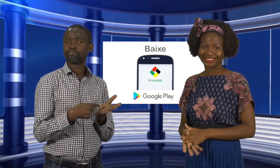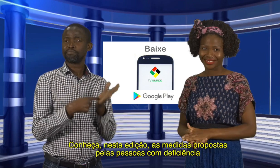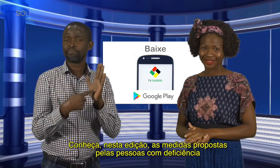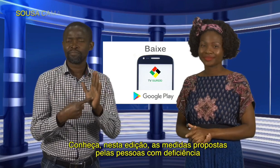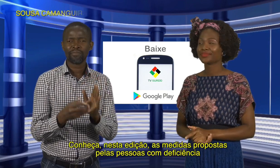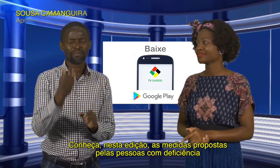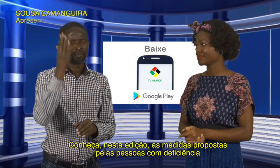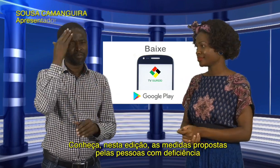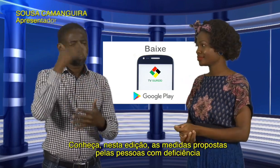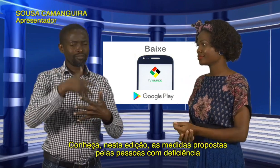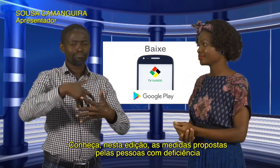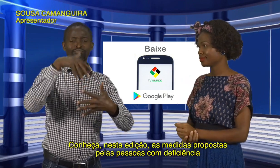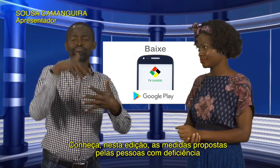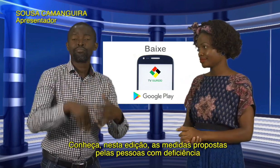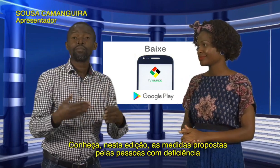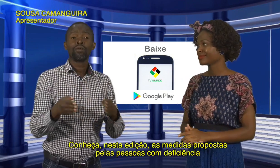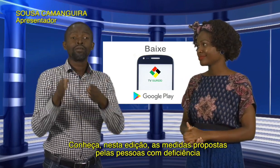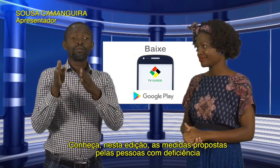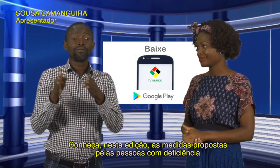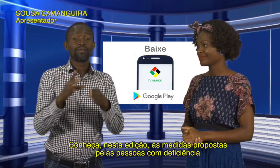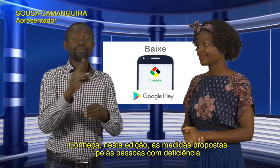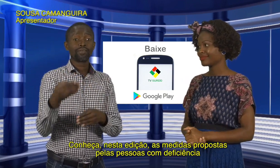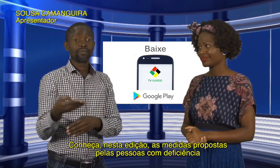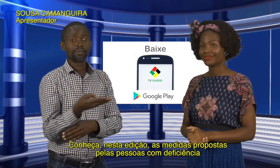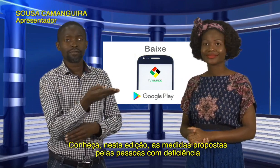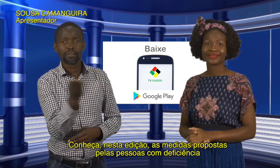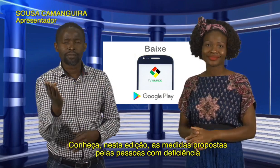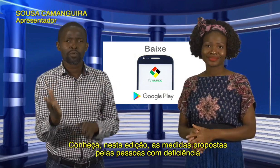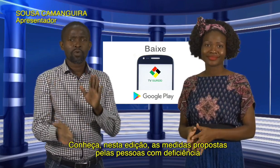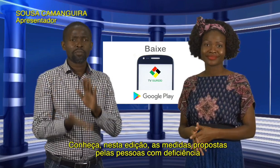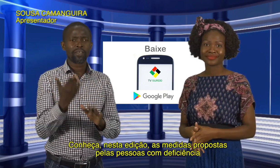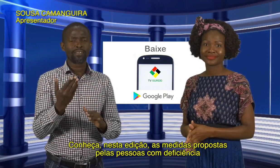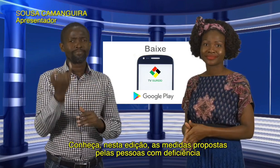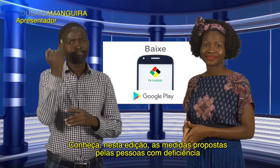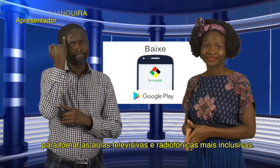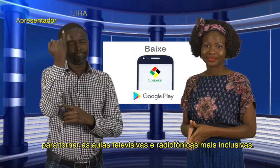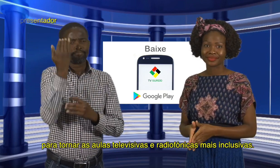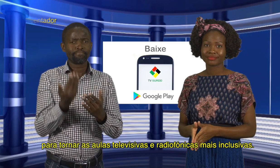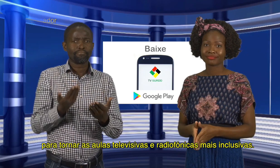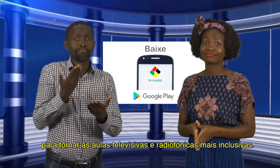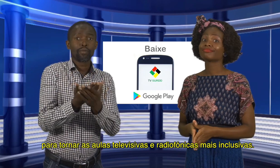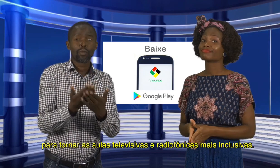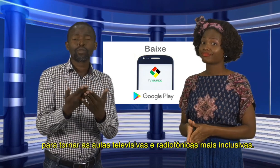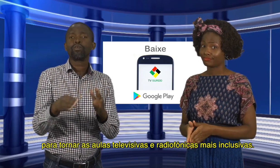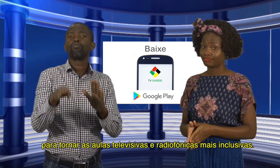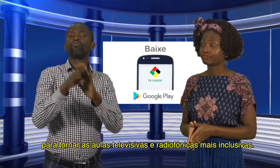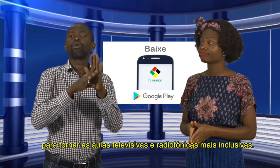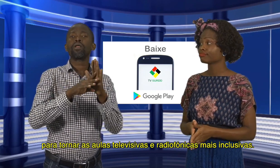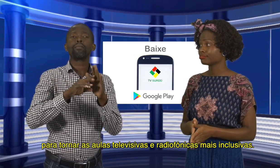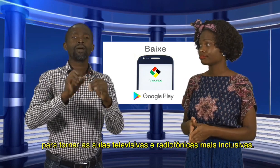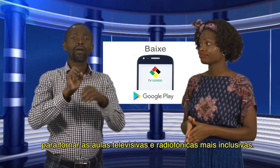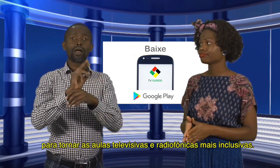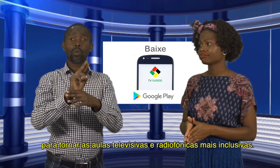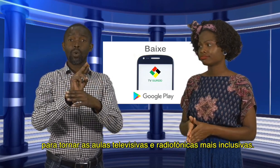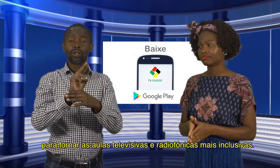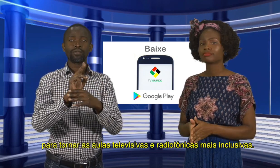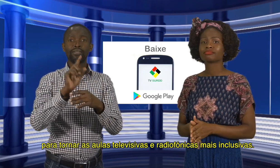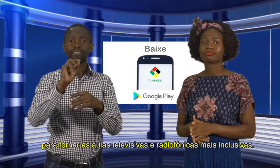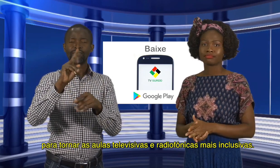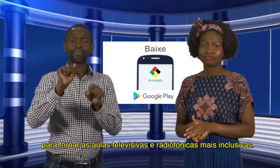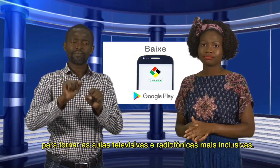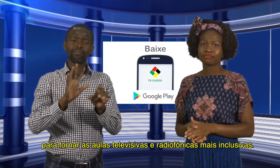Conheça nesta edição as medidas propostas pelas pessoas com deficiência para tornar as aulas televisivas